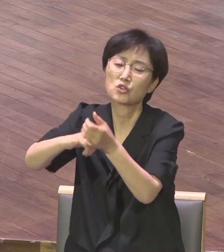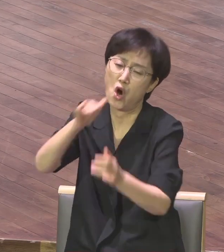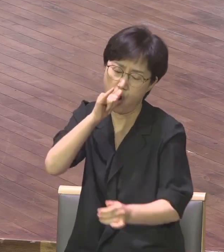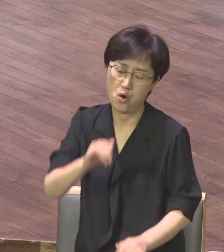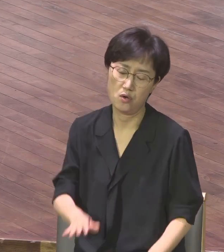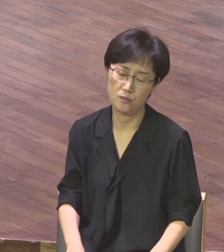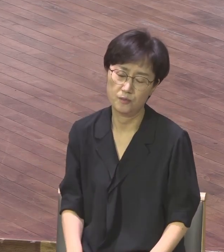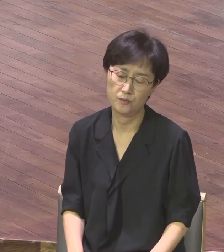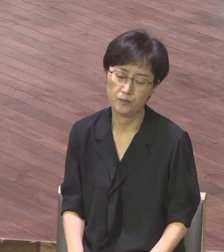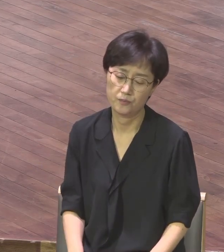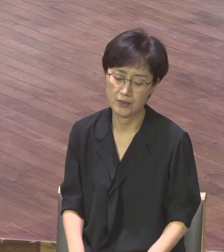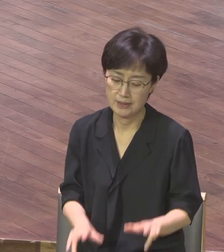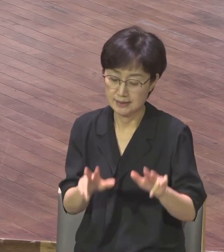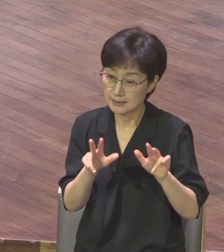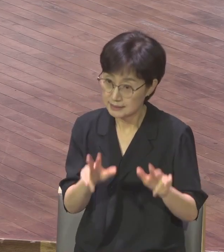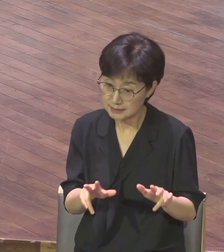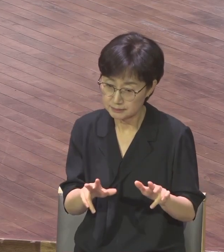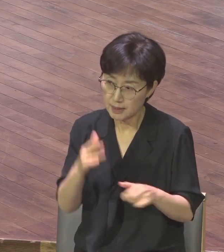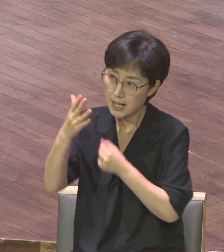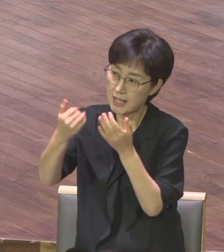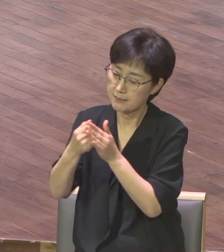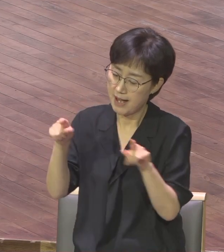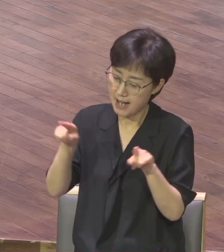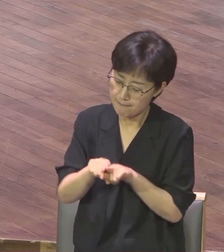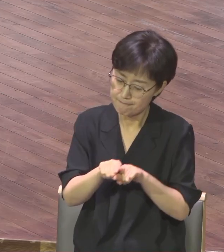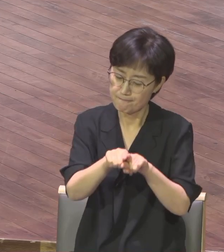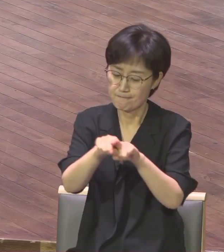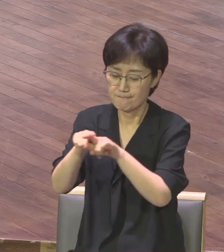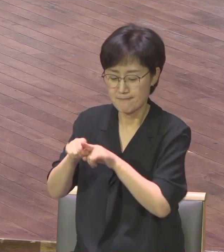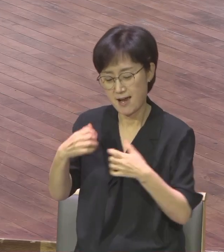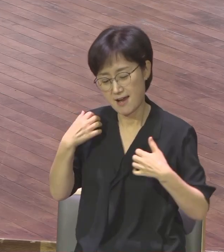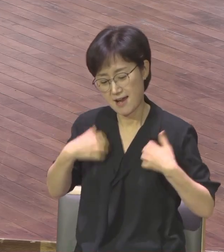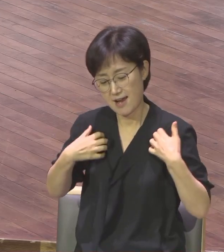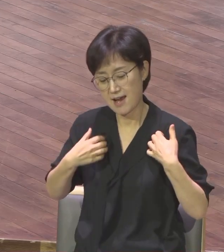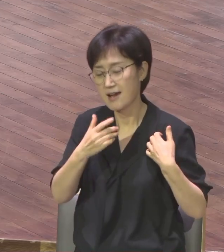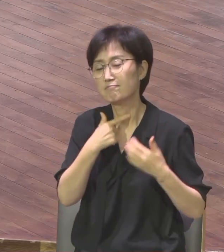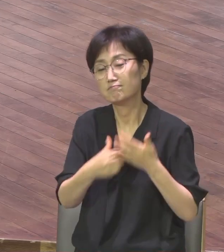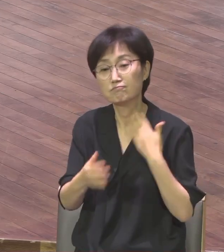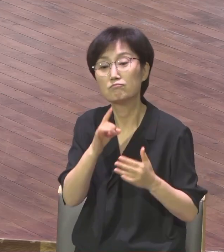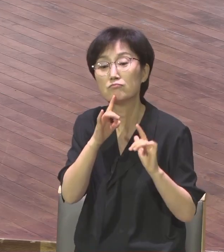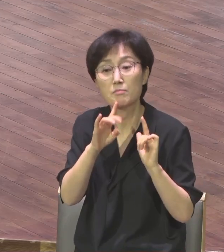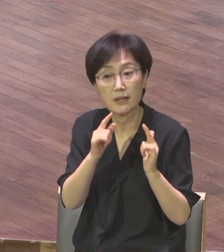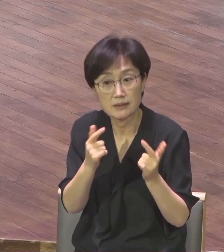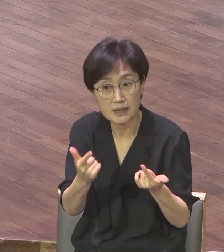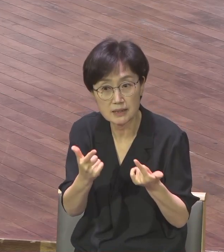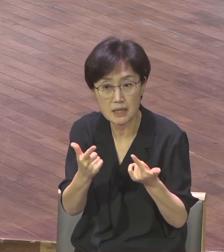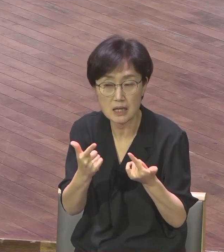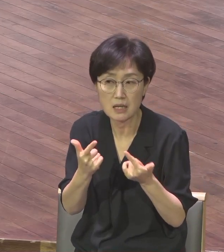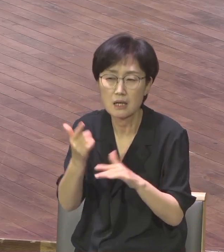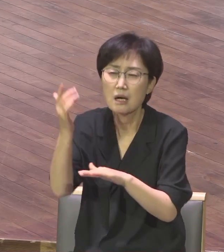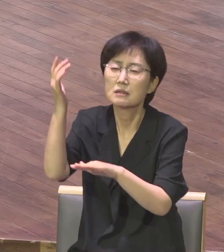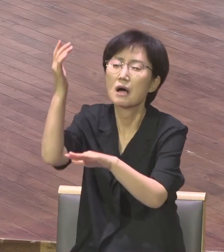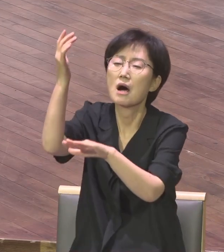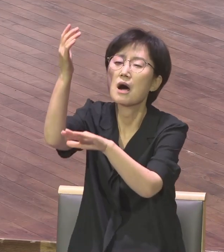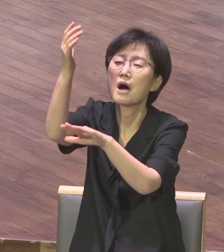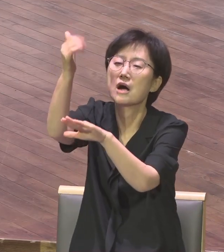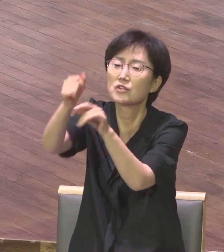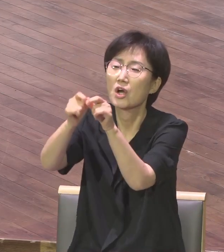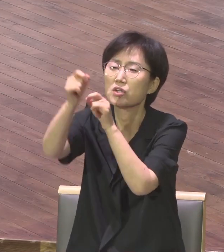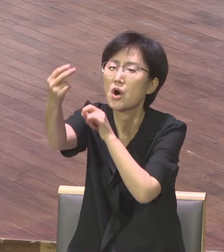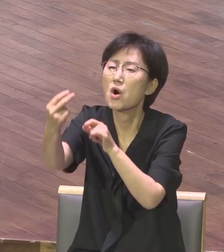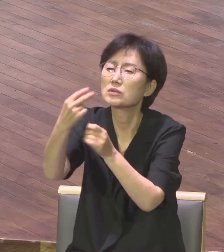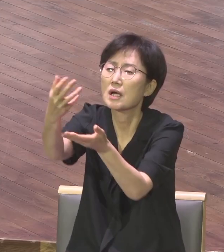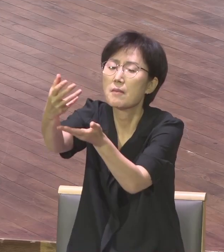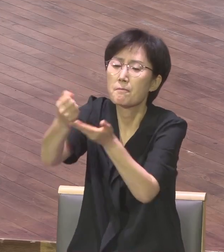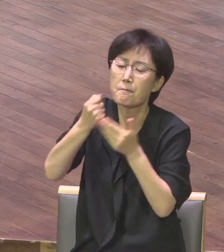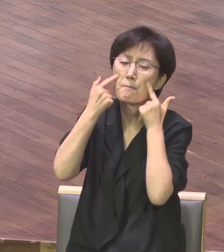이 땅에서 하나님과 함께하는 축복을 체험하는 것은 물론이고 영원한 생명을